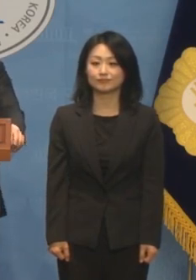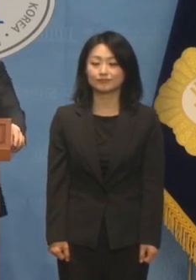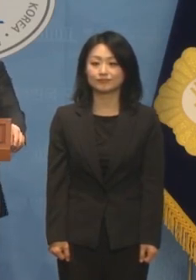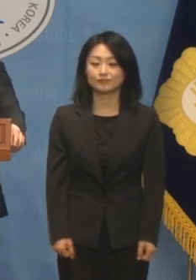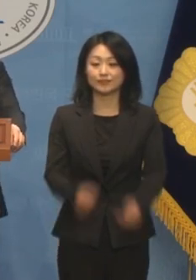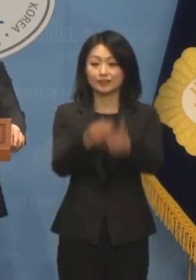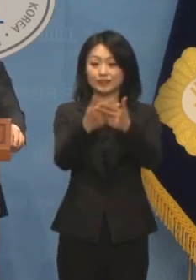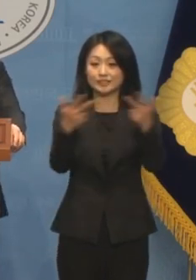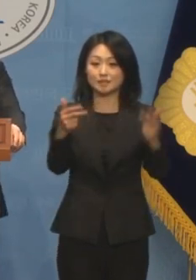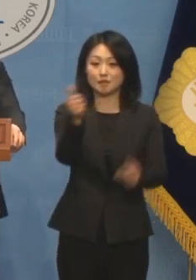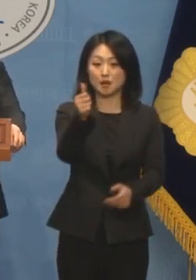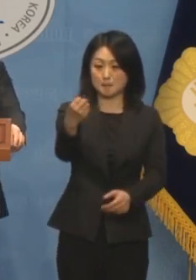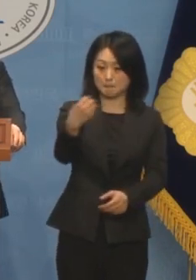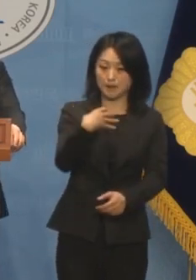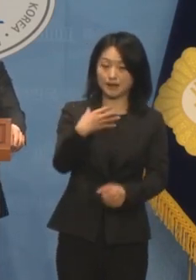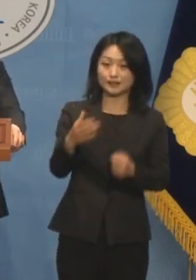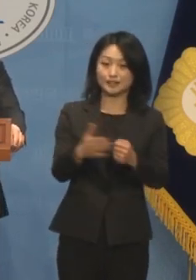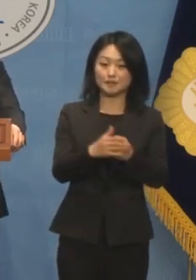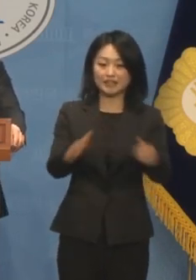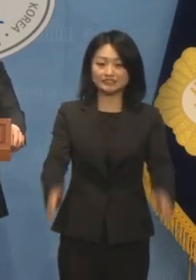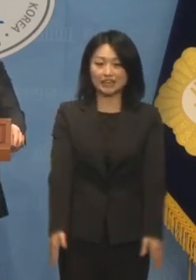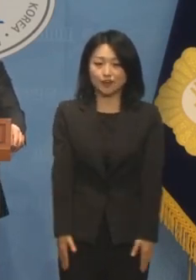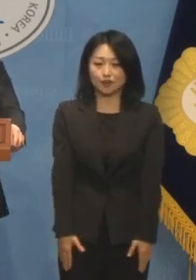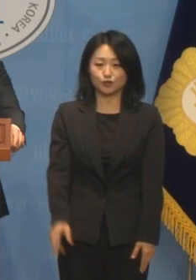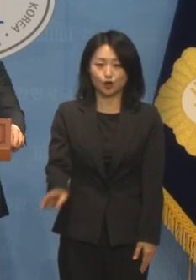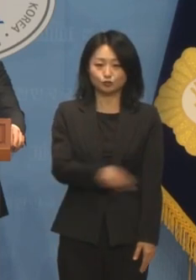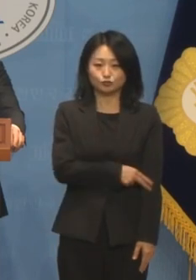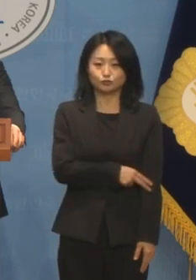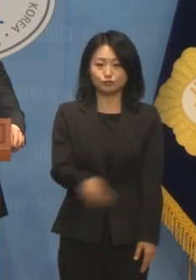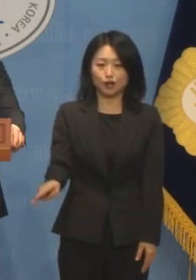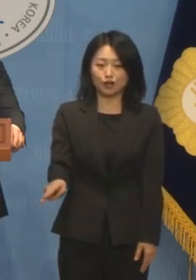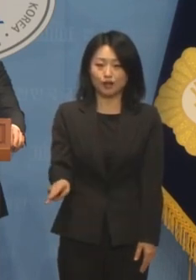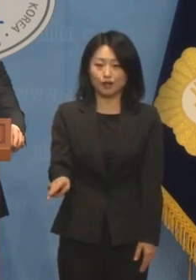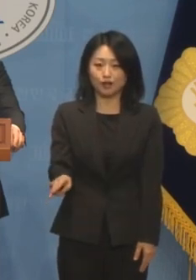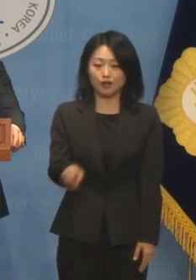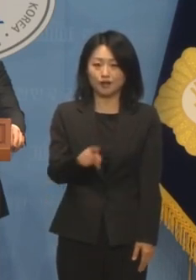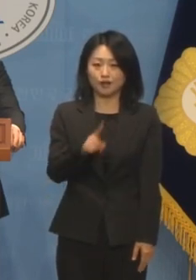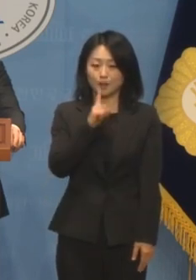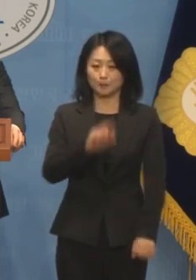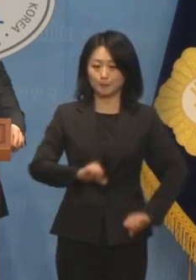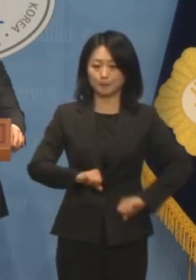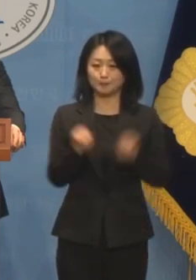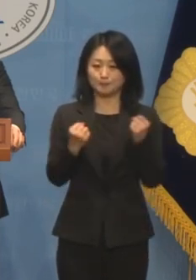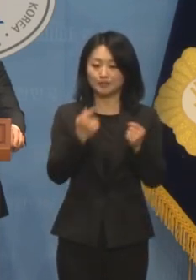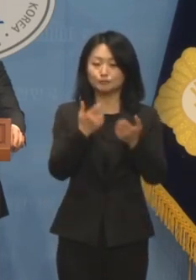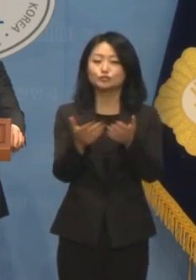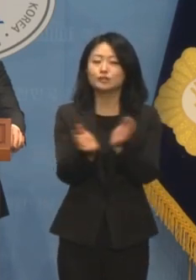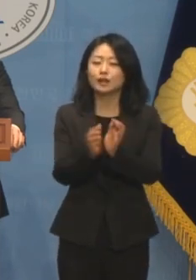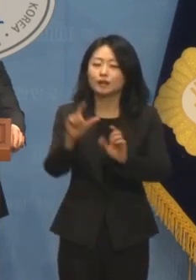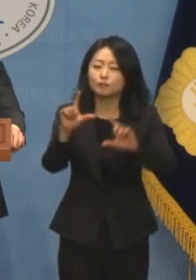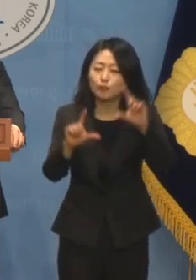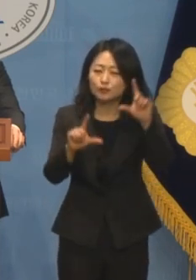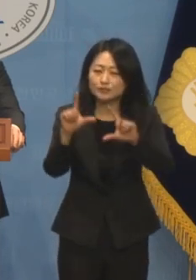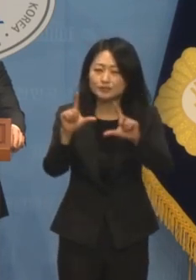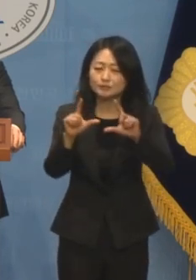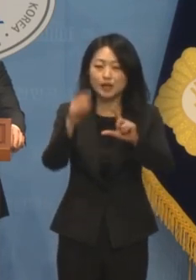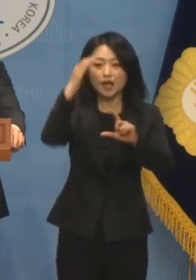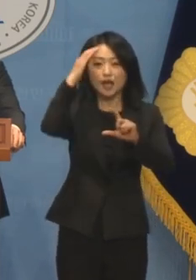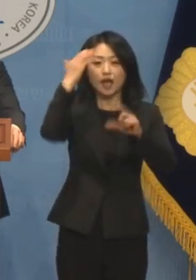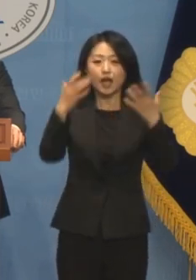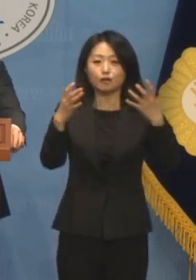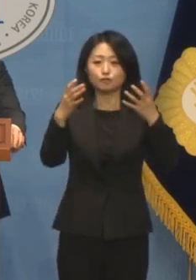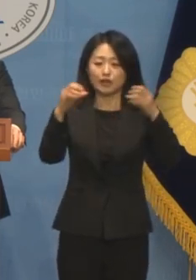이재명 대표 말 한마디에 차렷, 열중시어, 복명복창까지 하는 수준의 민주당 행태는